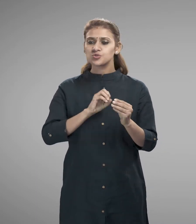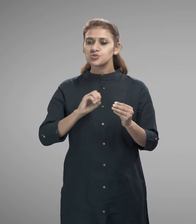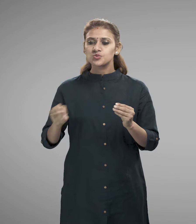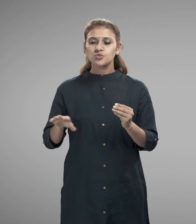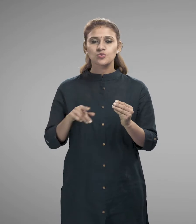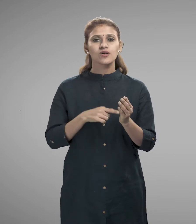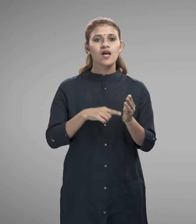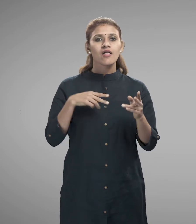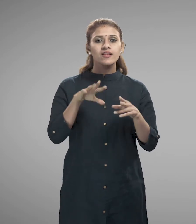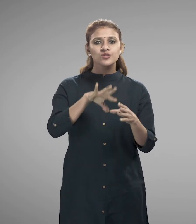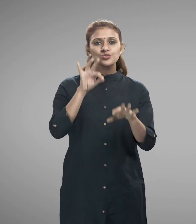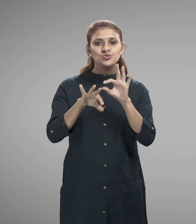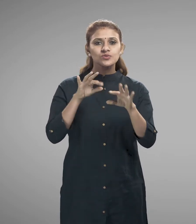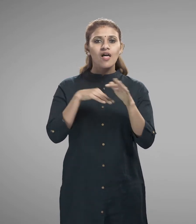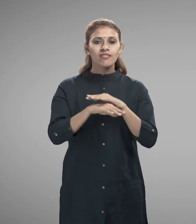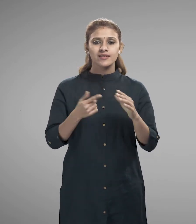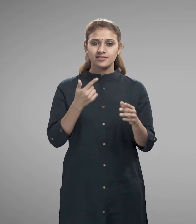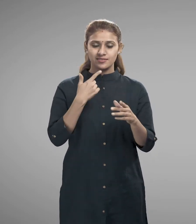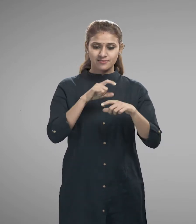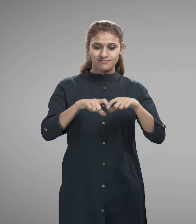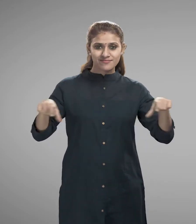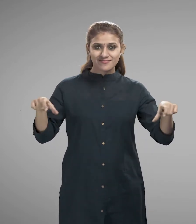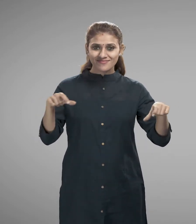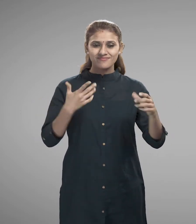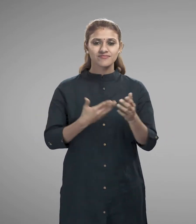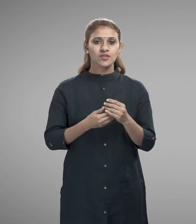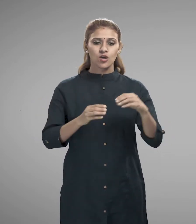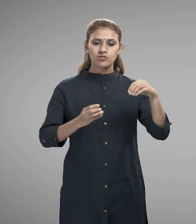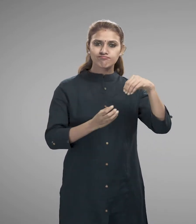निपटान योग्य विकल्प हैं सैनिटरी पैड, टैम्पॉन।